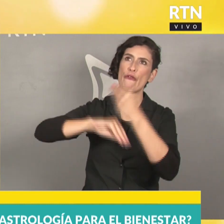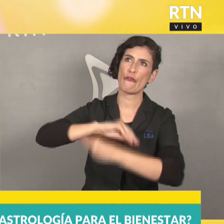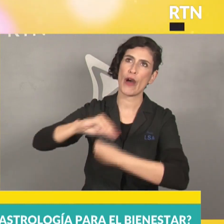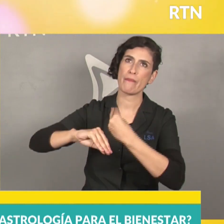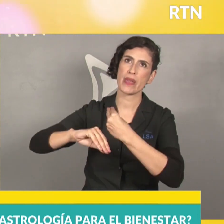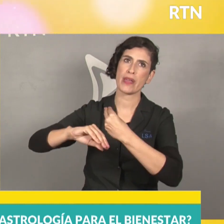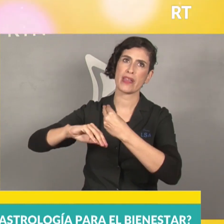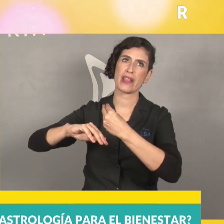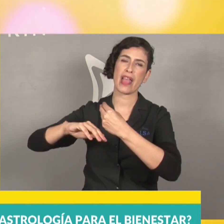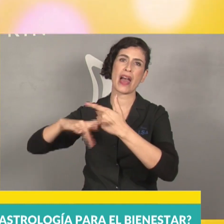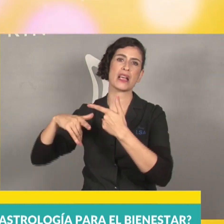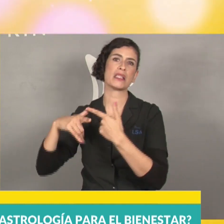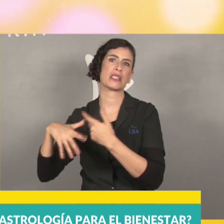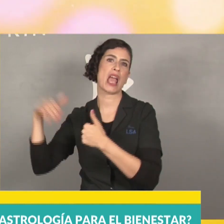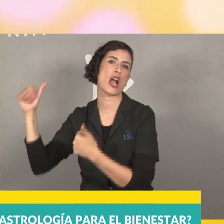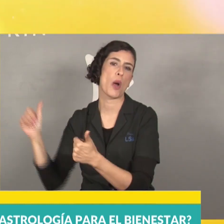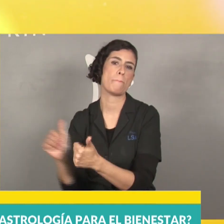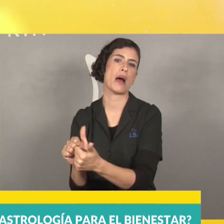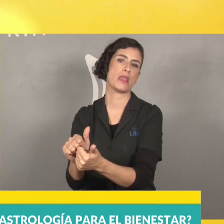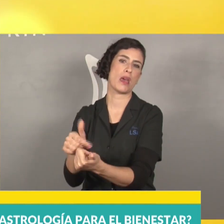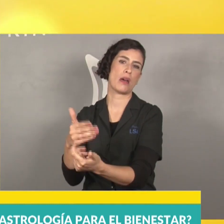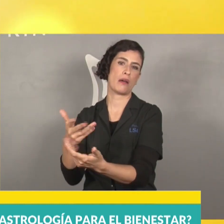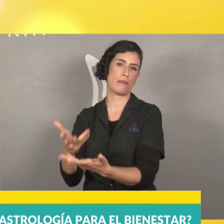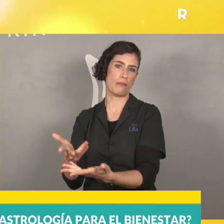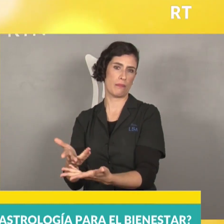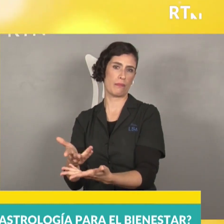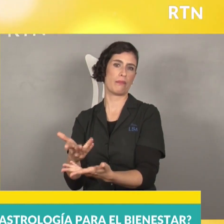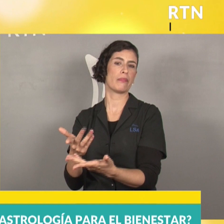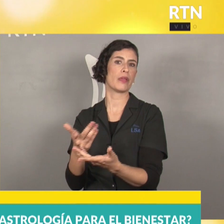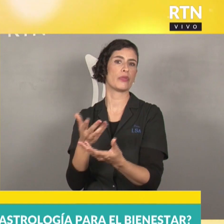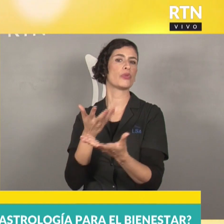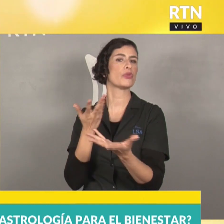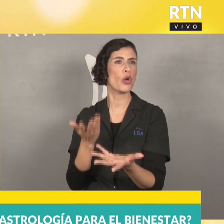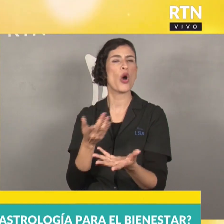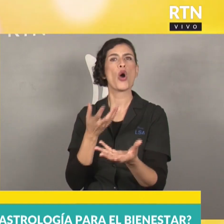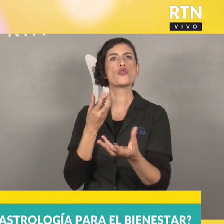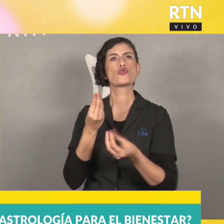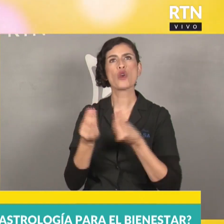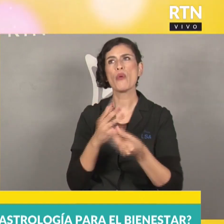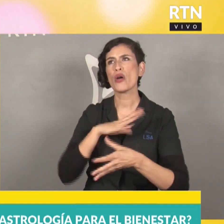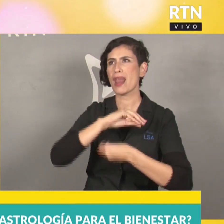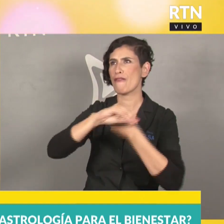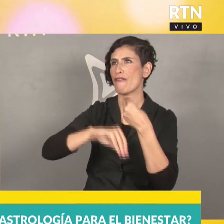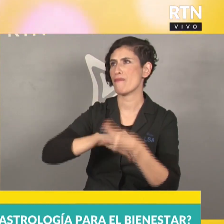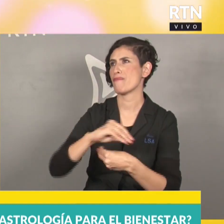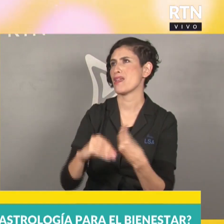y destacar las habilidades, cómo las familias acompañan todo este cambio y aceptación de las